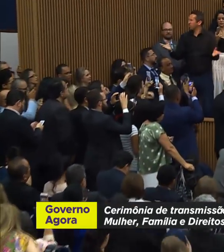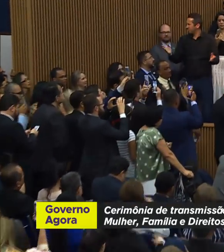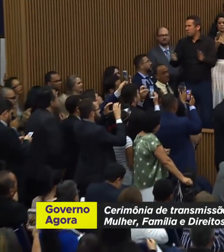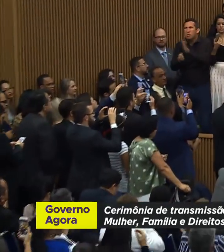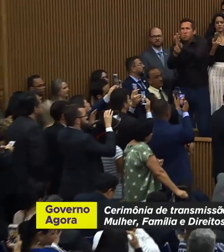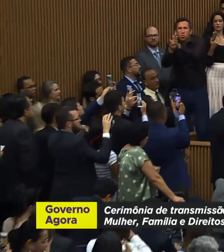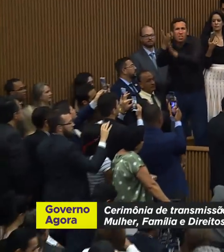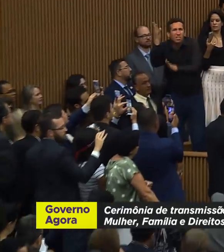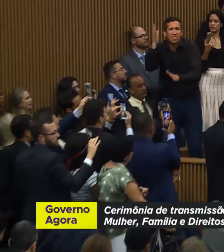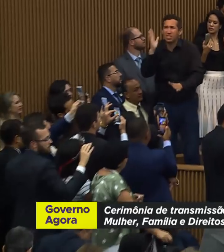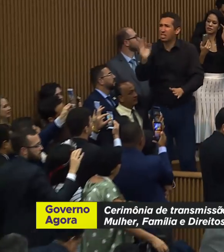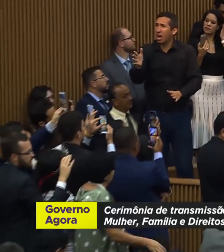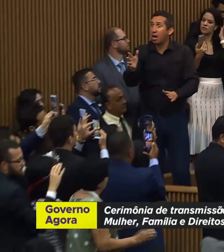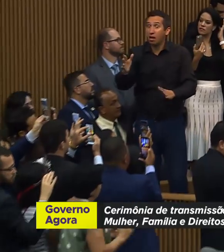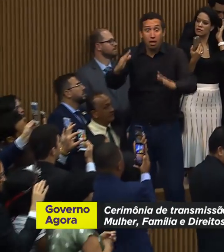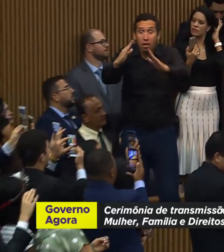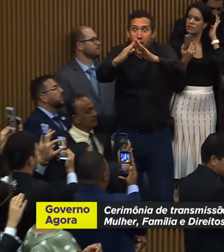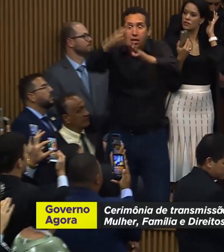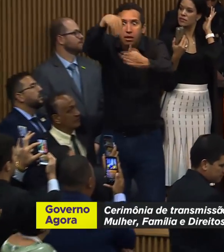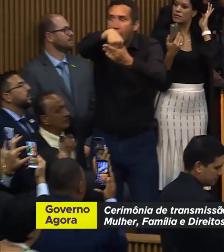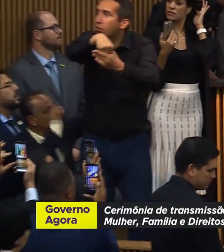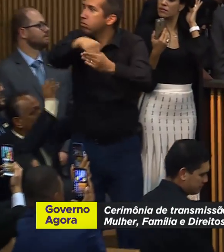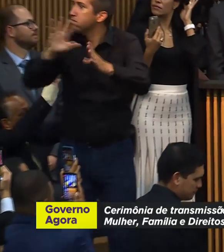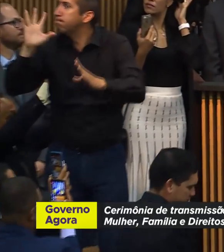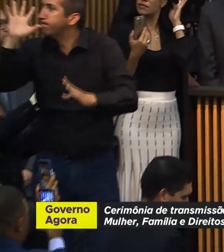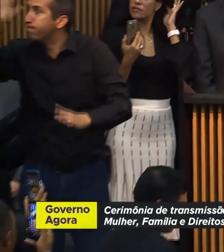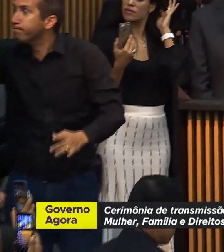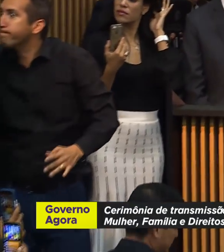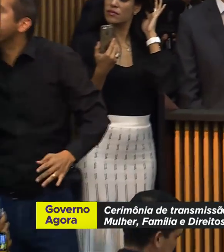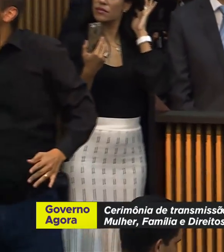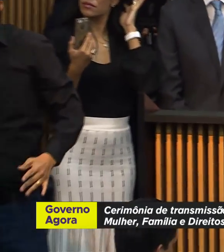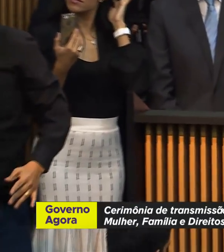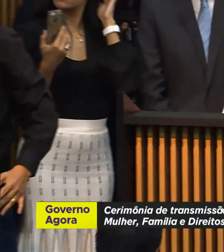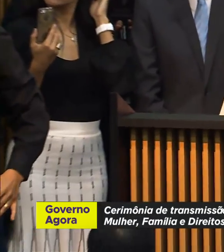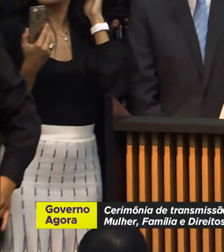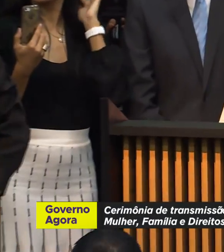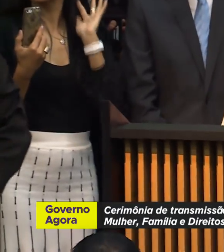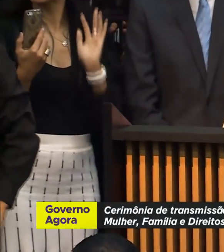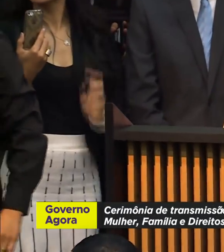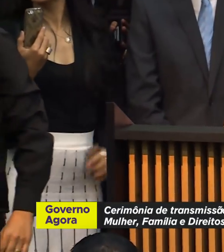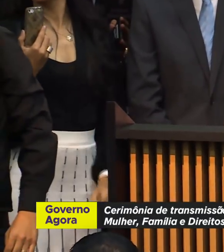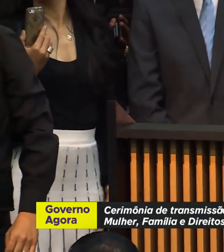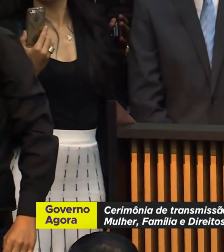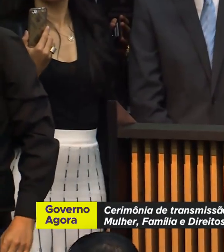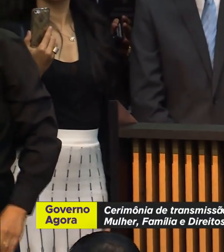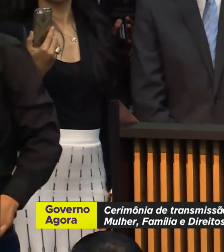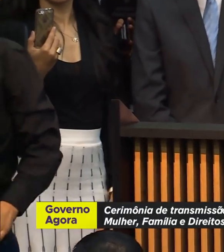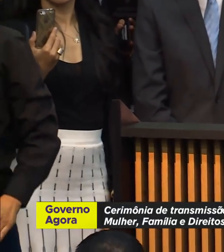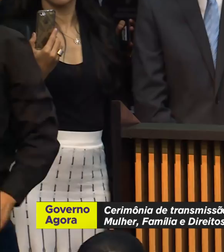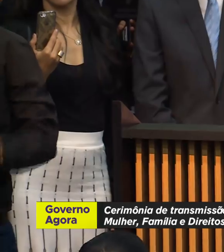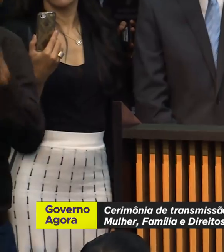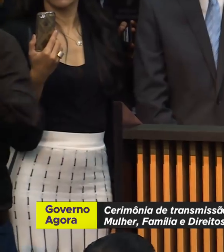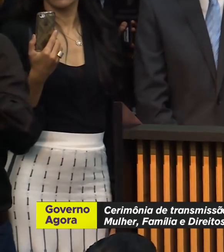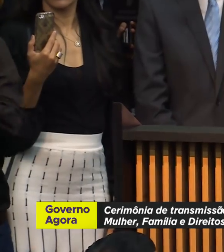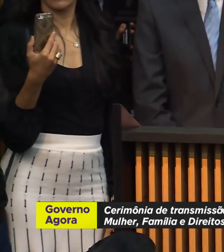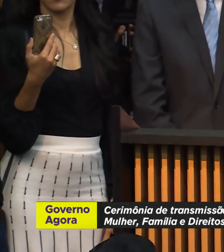vezes na sua própria casa. Mais de 60% dos abusos acontecem dentro de